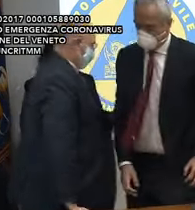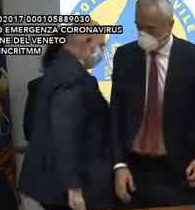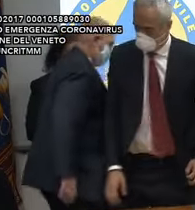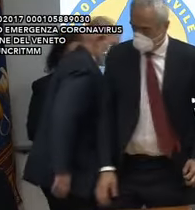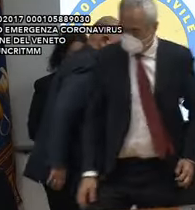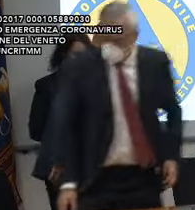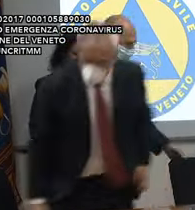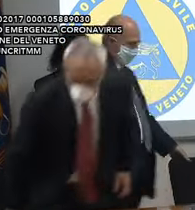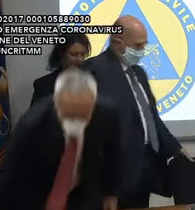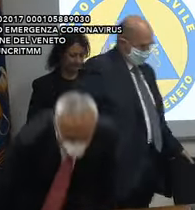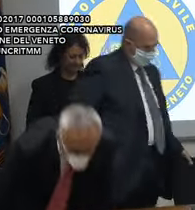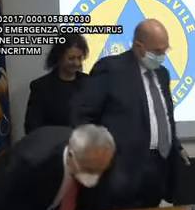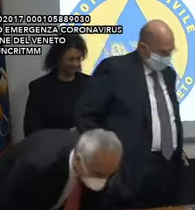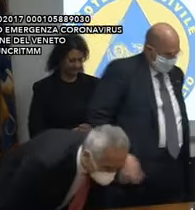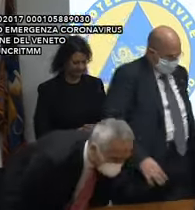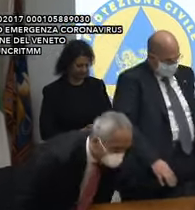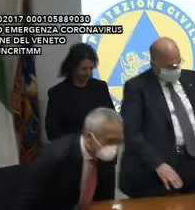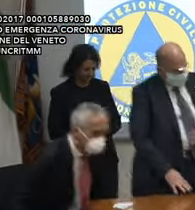Presidente, voi, prego.